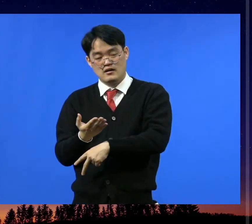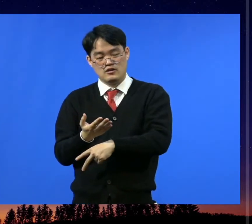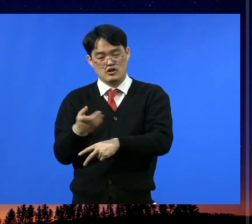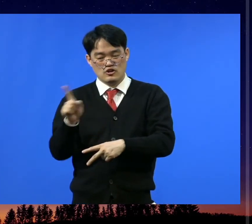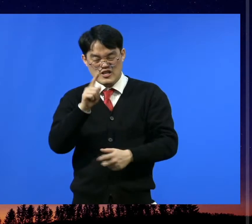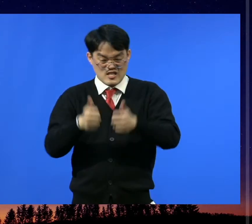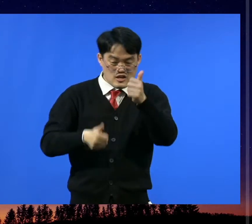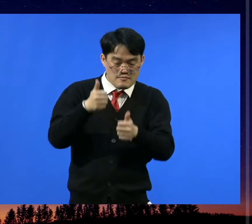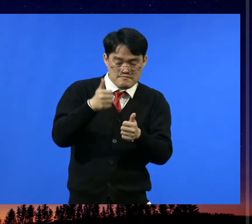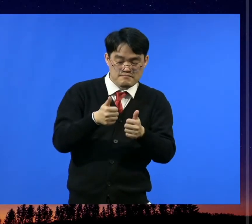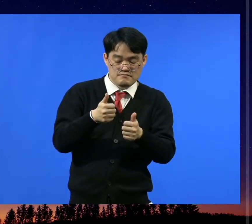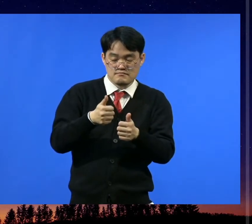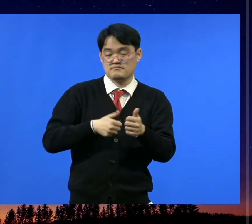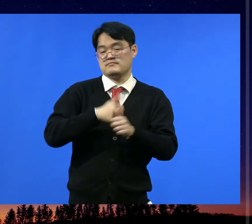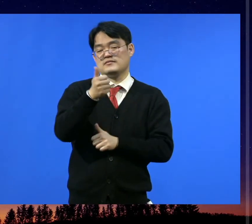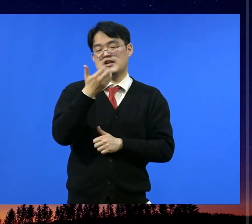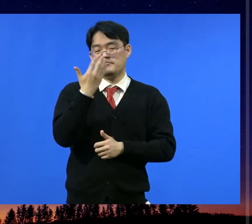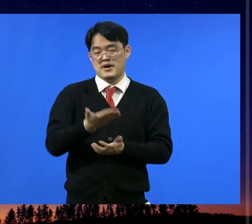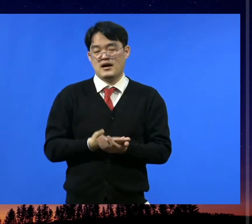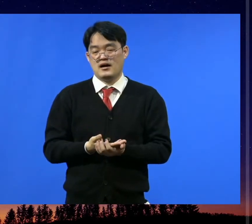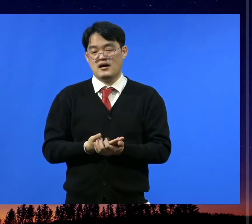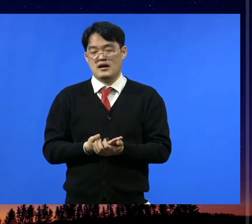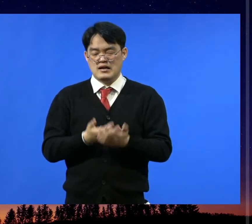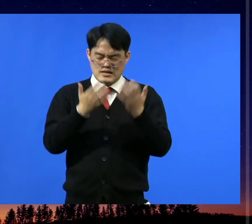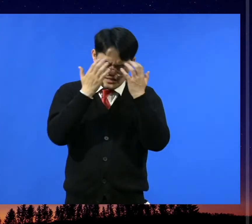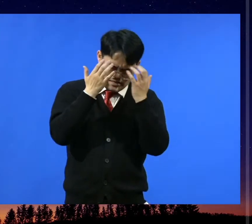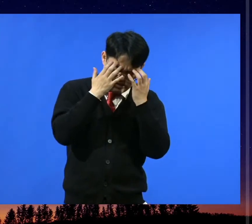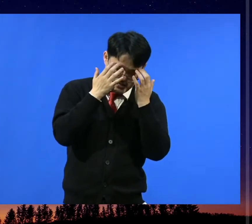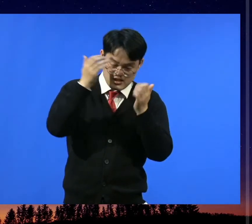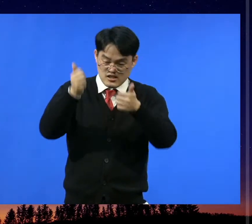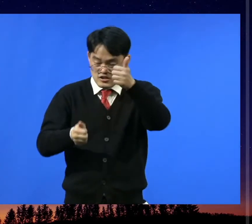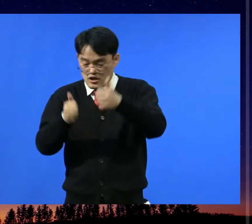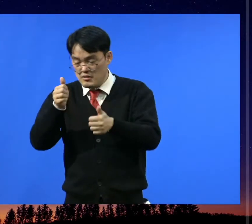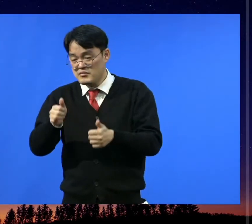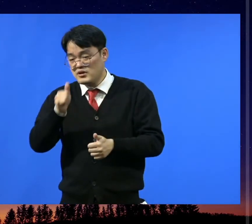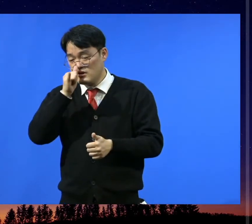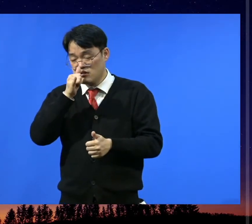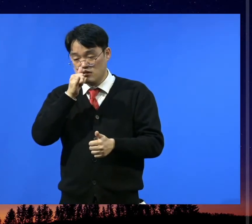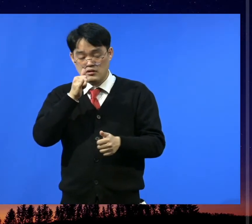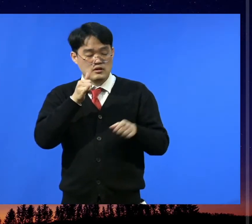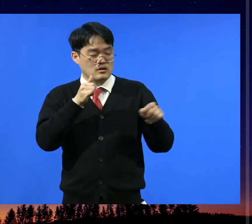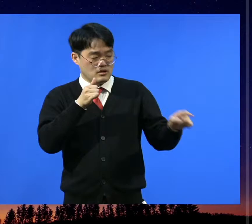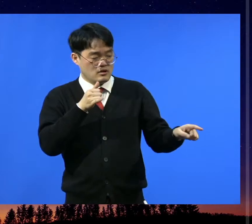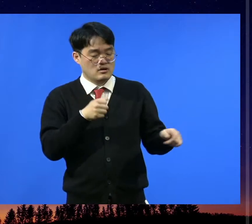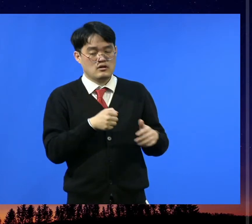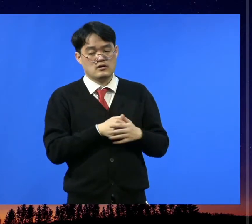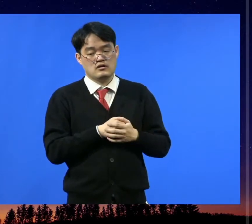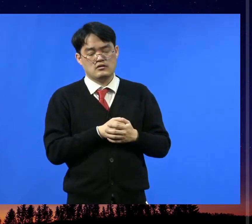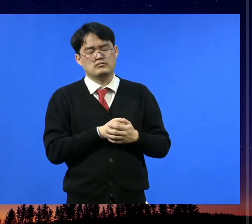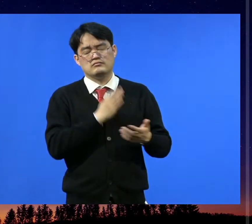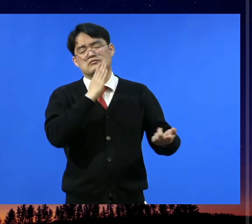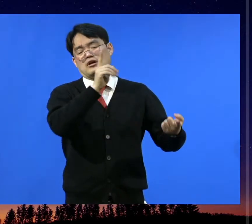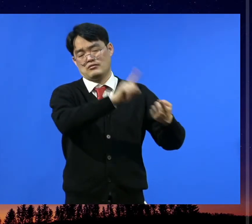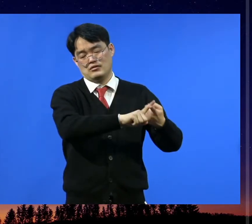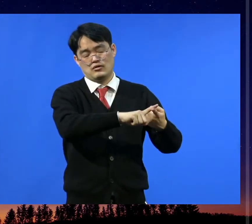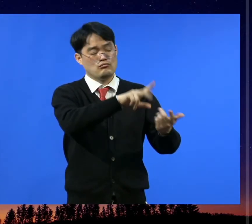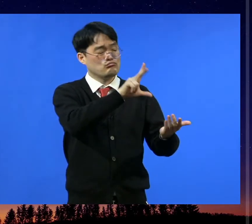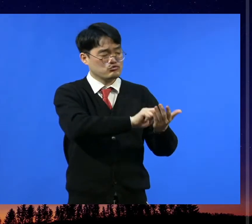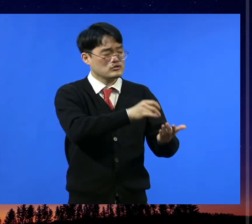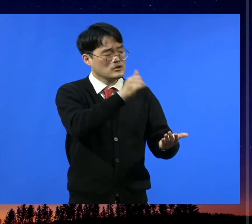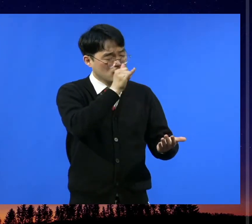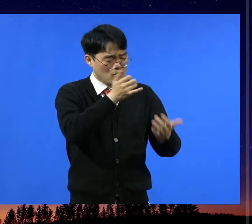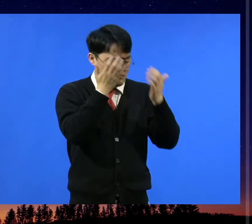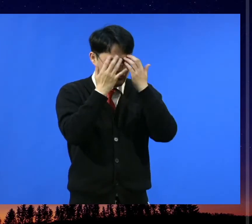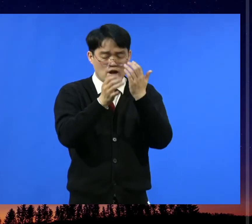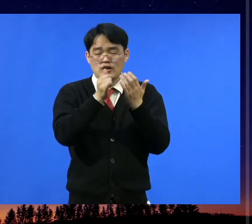꼼짝 못하는 것이죠. 고난이 오고 시험이 오는 것이 문제가 아닙니다. 언제 고난이 없는 세상이 있나요, 여러분? 문제가 없는 세상이